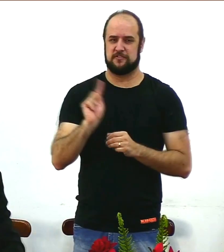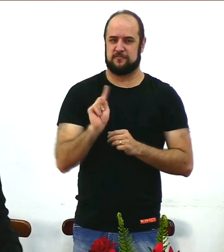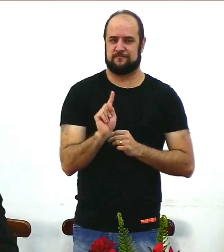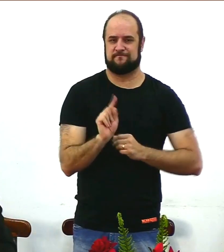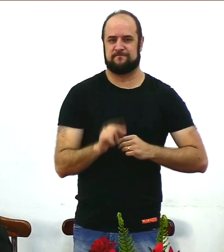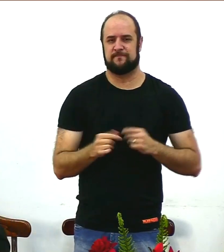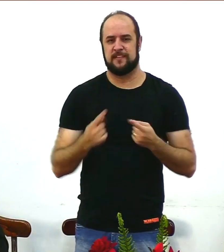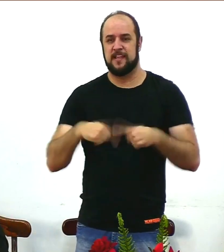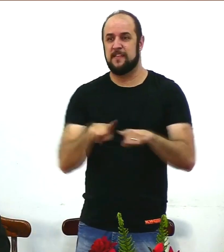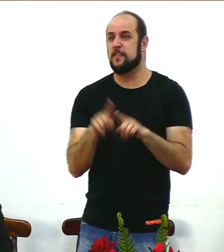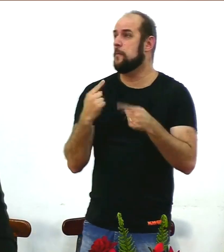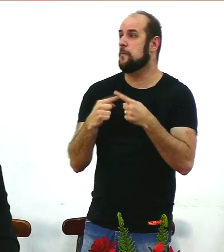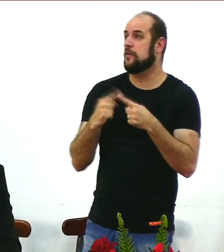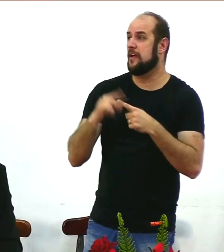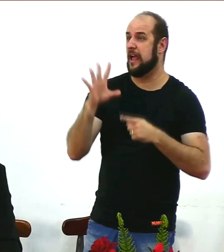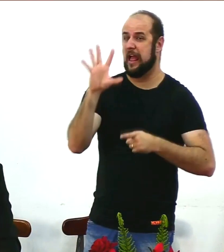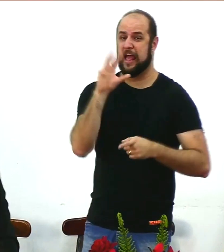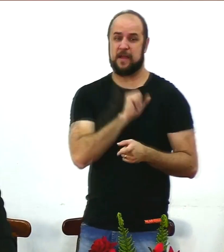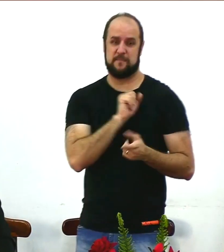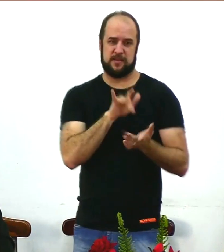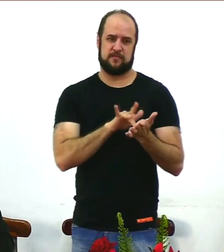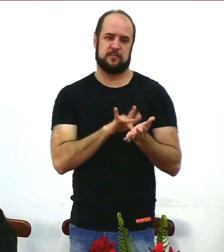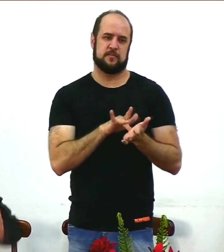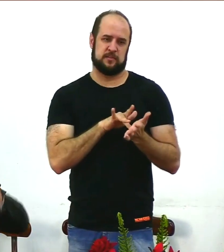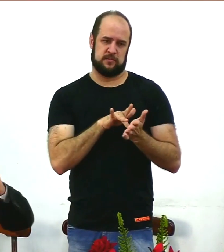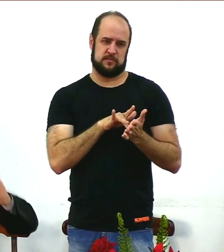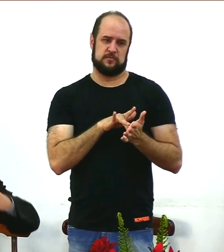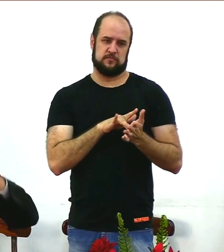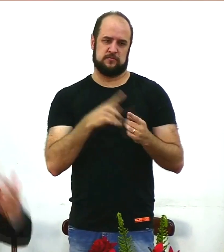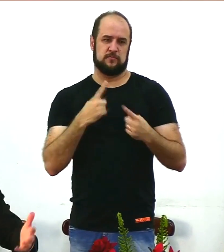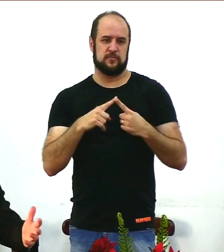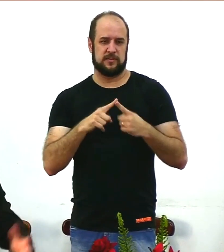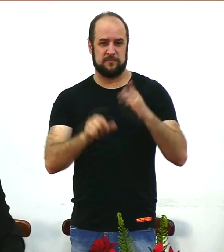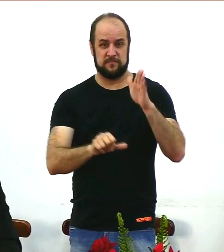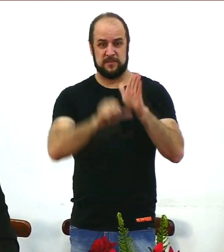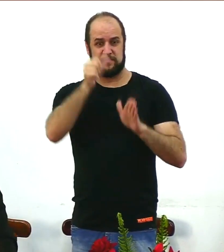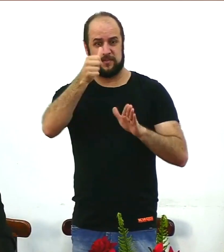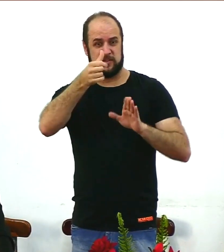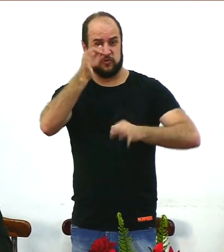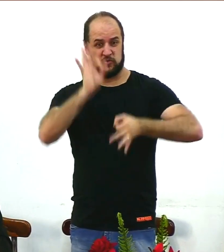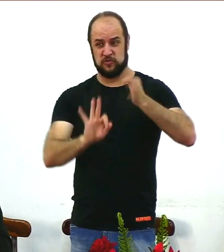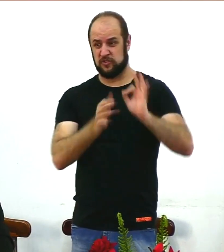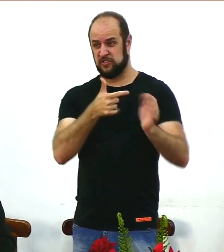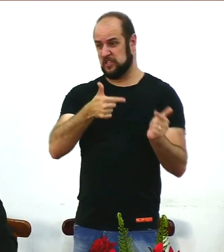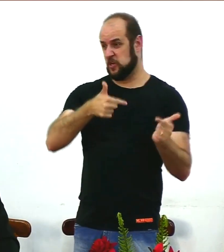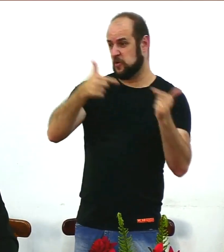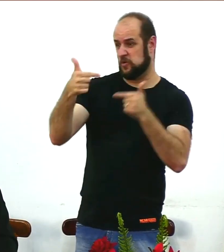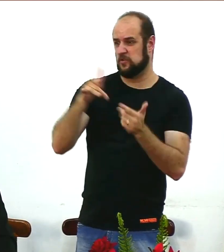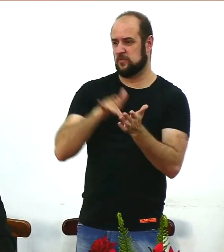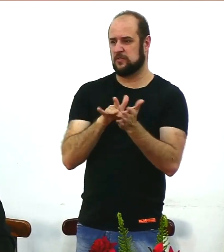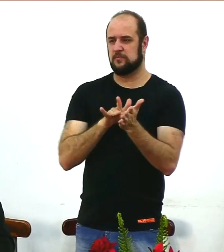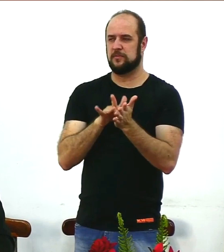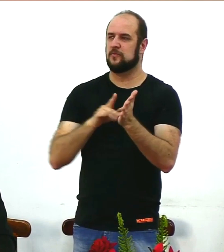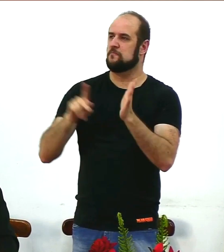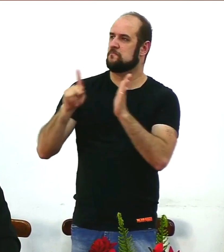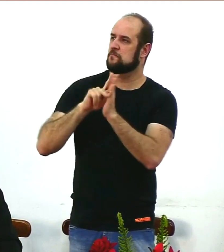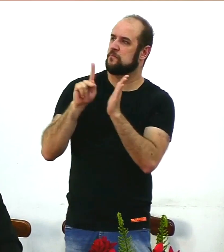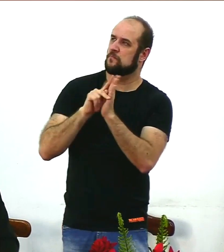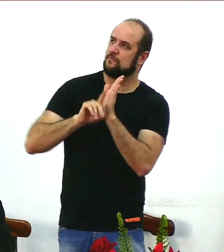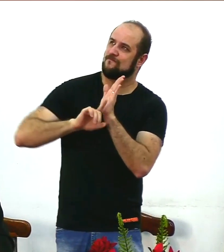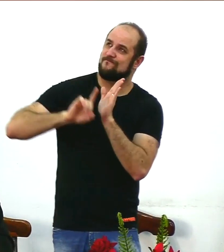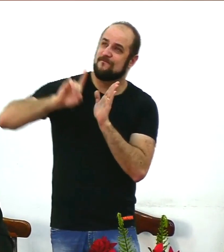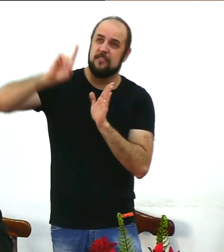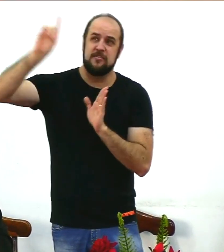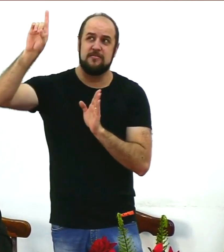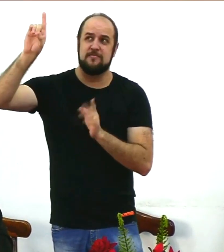não havia ainda chegado aquele momento em que Jesus disse, inclusive, olha, amem os teus inimigos, está escrito na